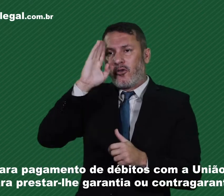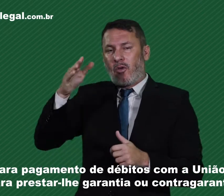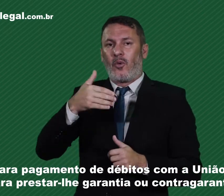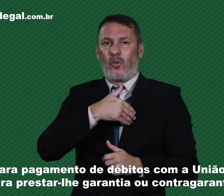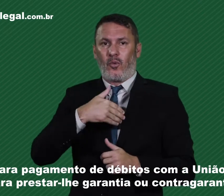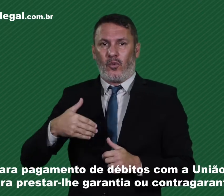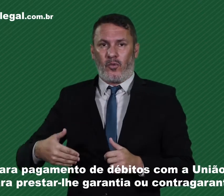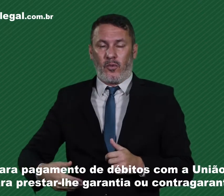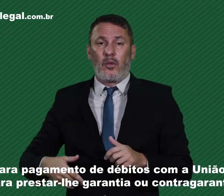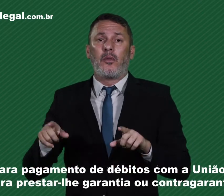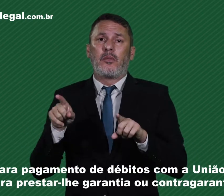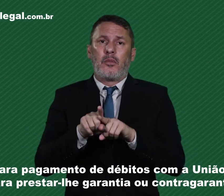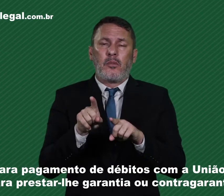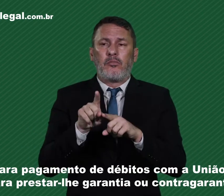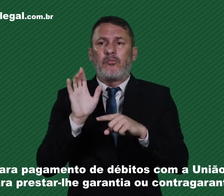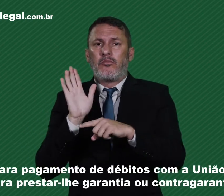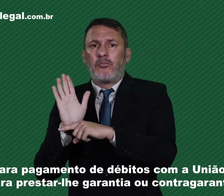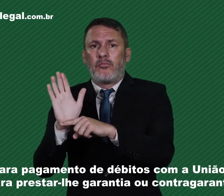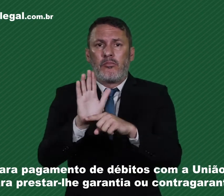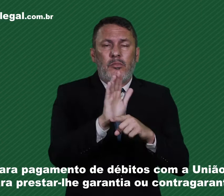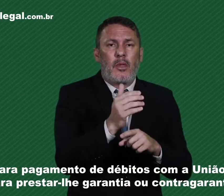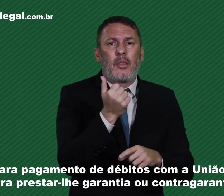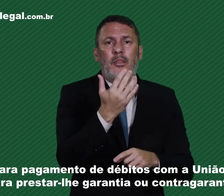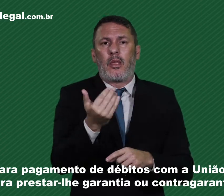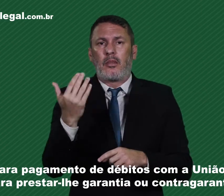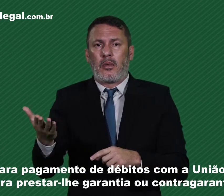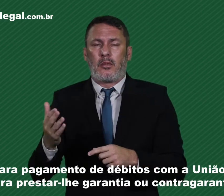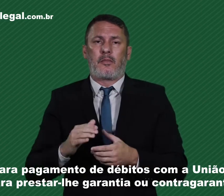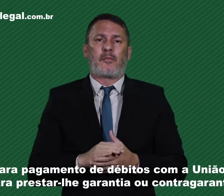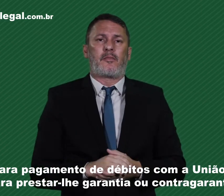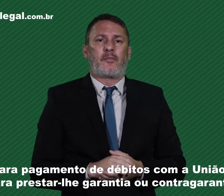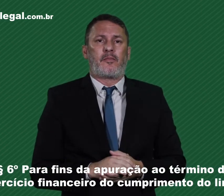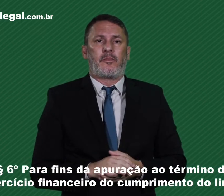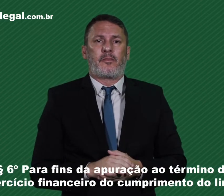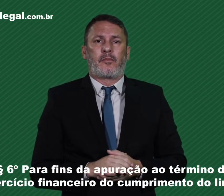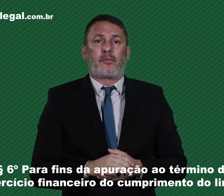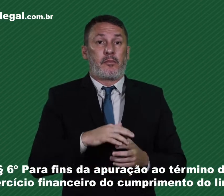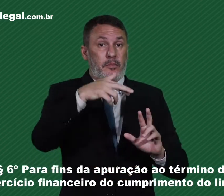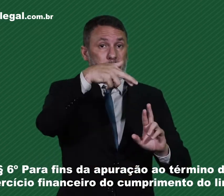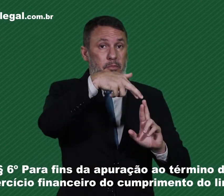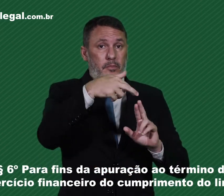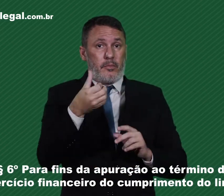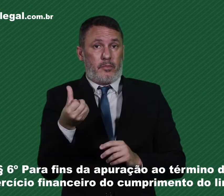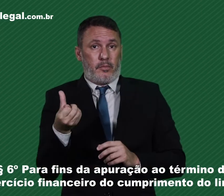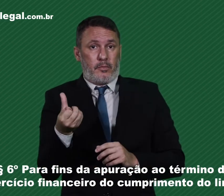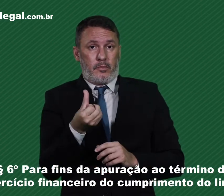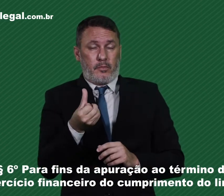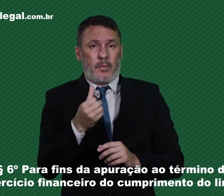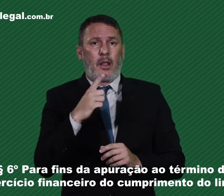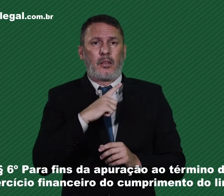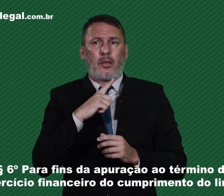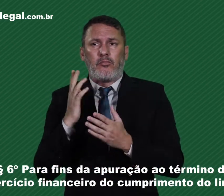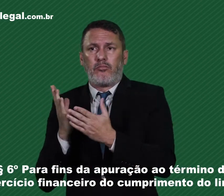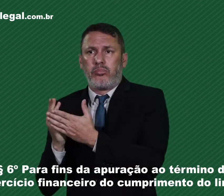e para prestar-lhe garantia ou contra garantia parágrafo sexto para fins da apuração